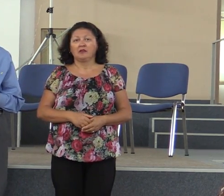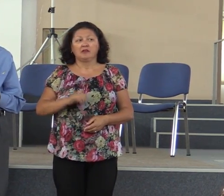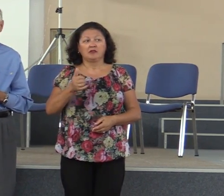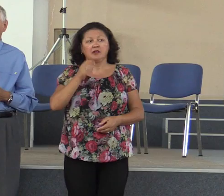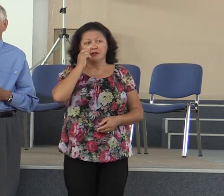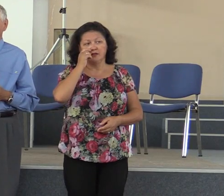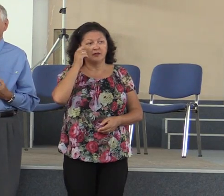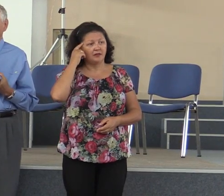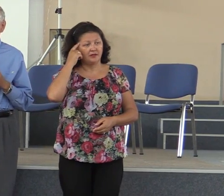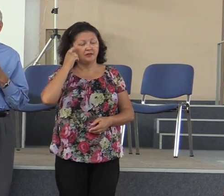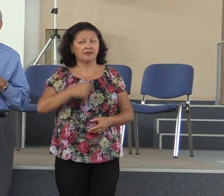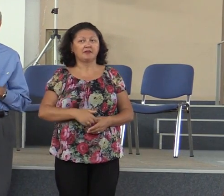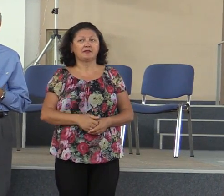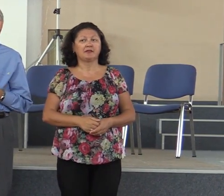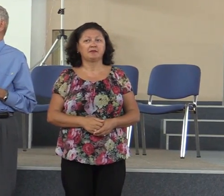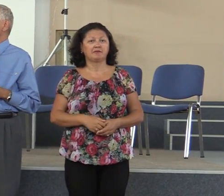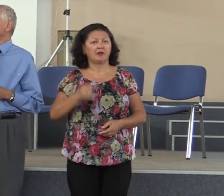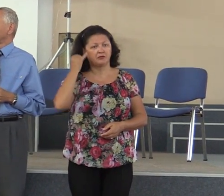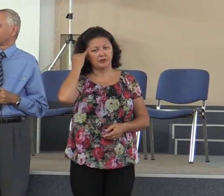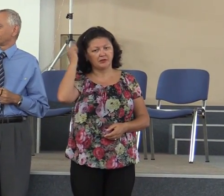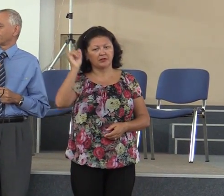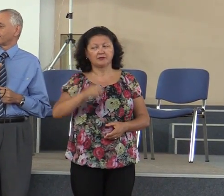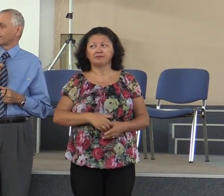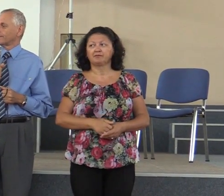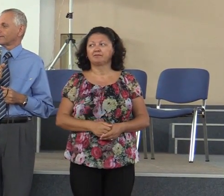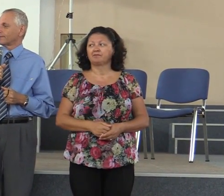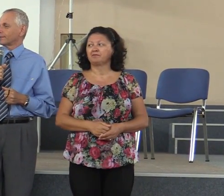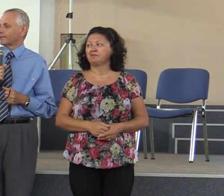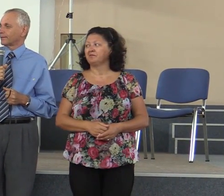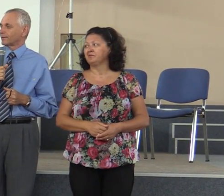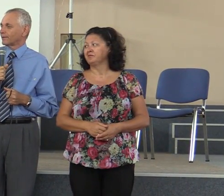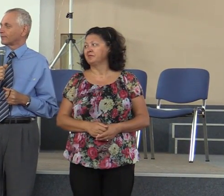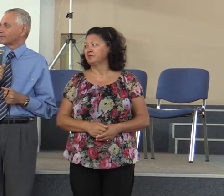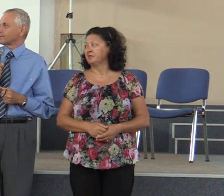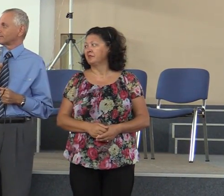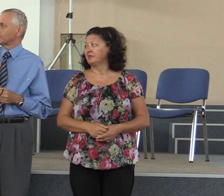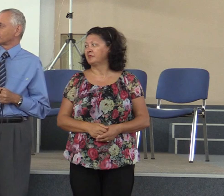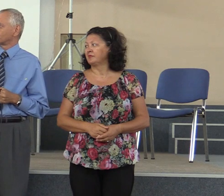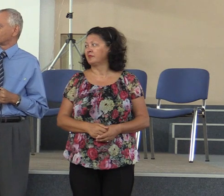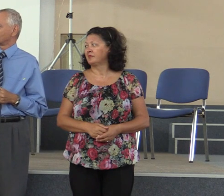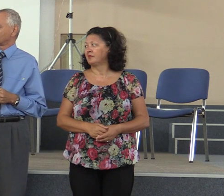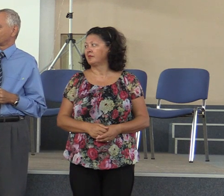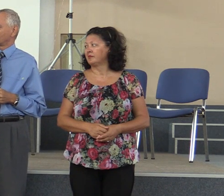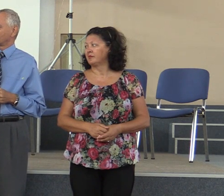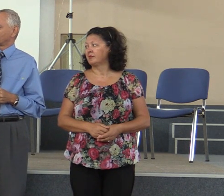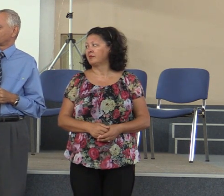s-a gândit, a avut o idee. "If I cut the map up into pieces like a